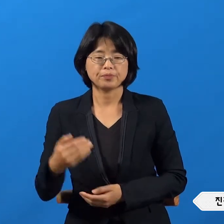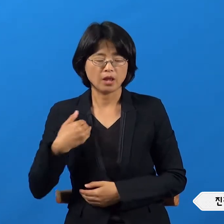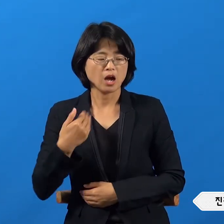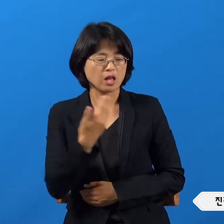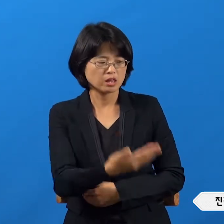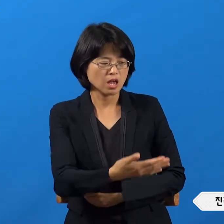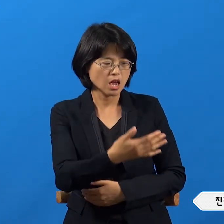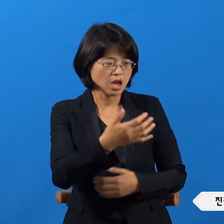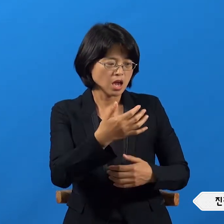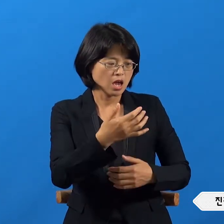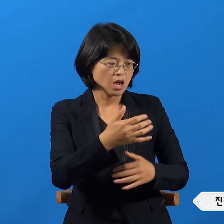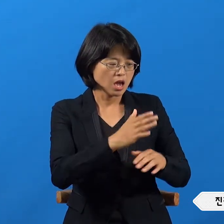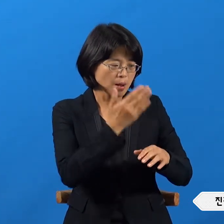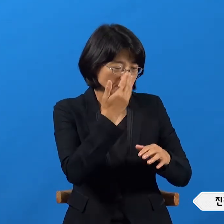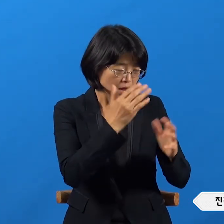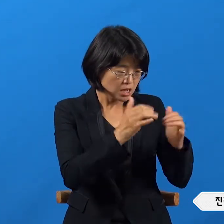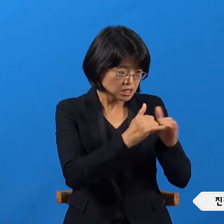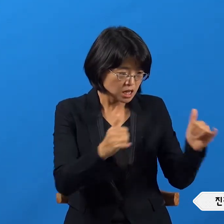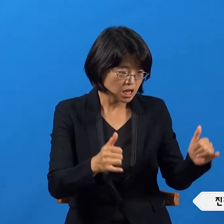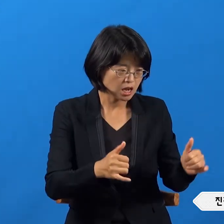라고 말씀하셨습니다.